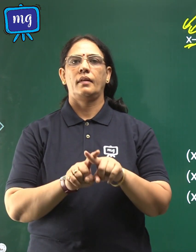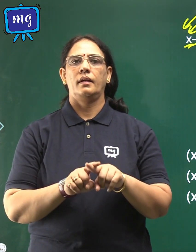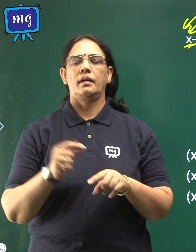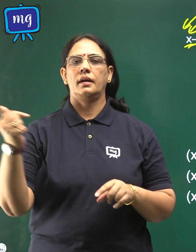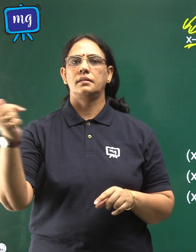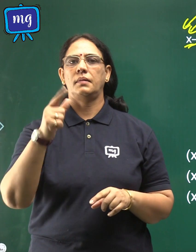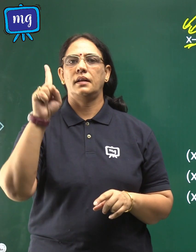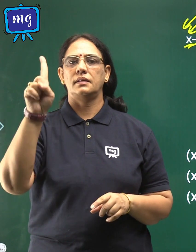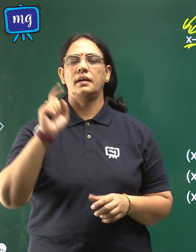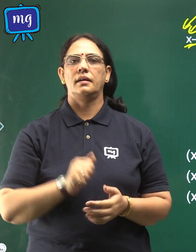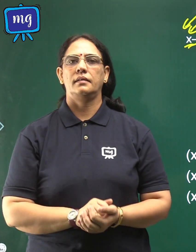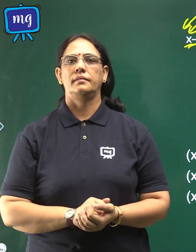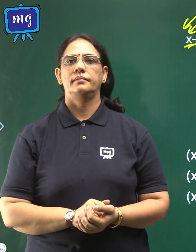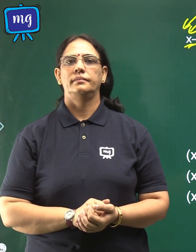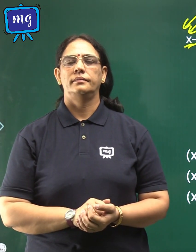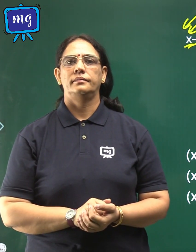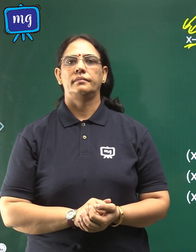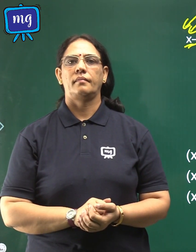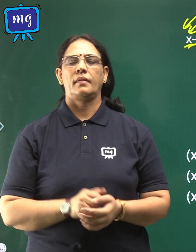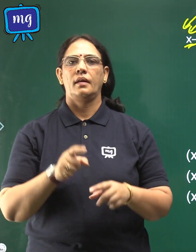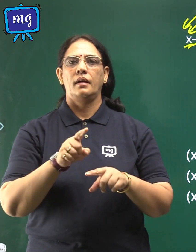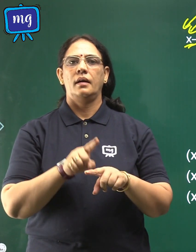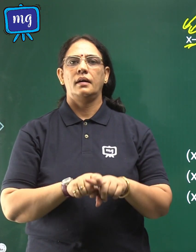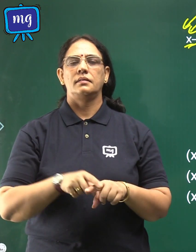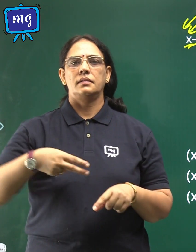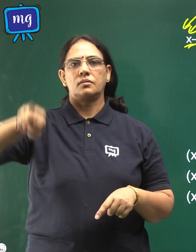एक्स माइनस एक एक्स स्क्वायर